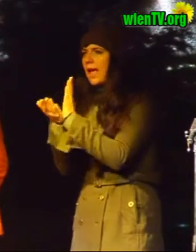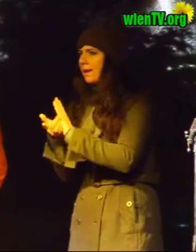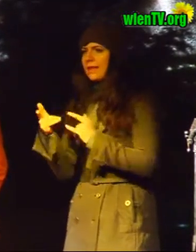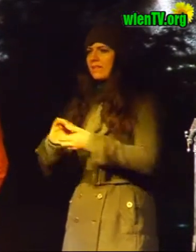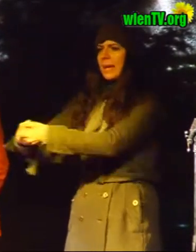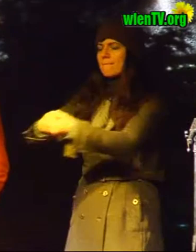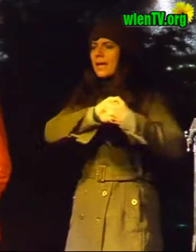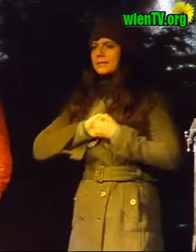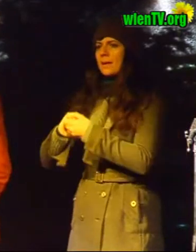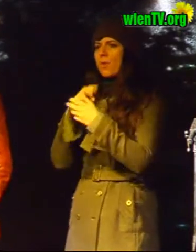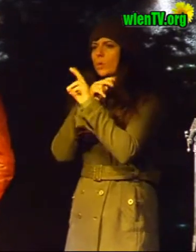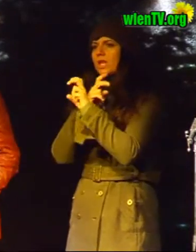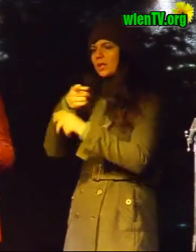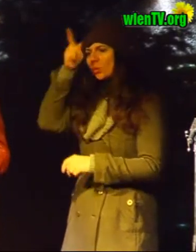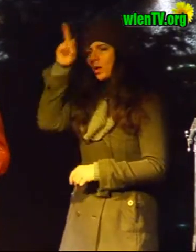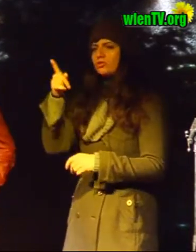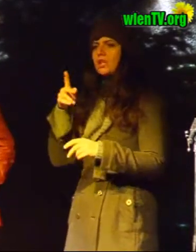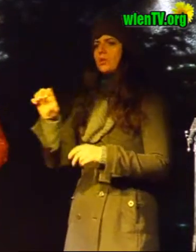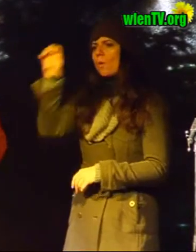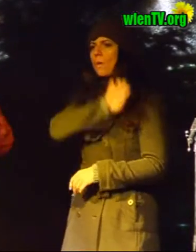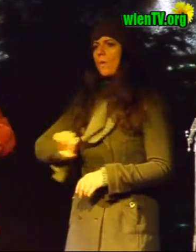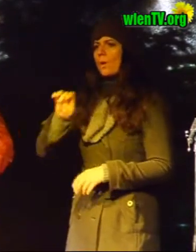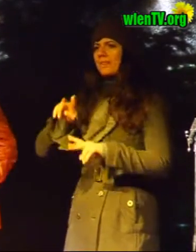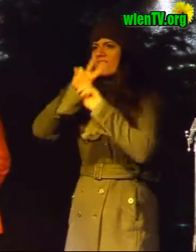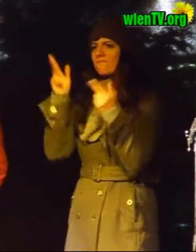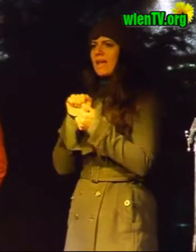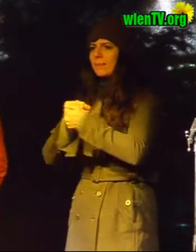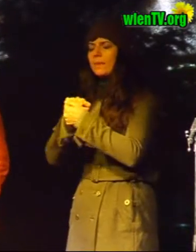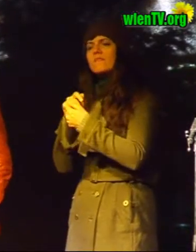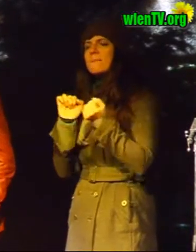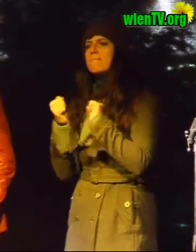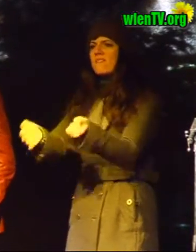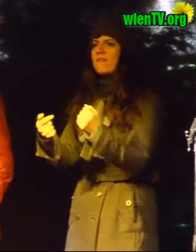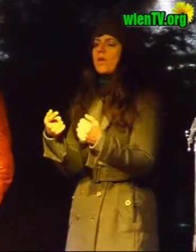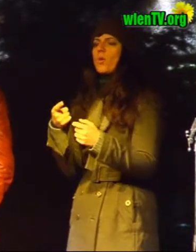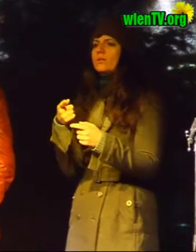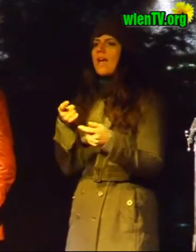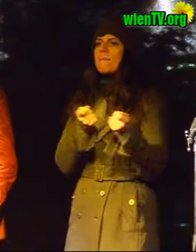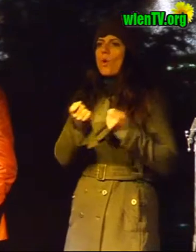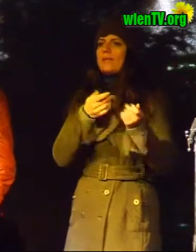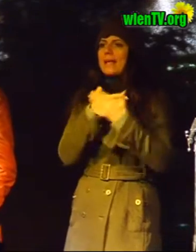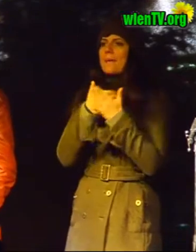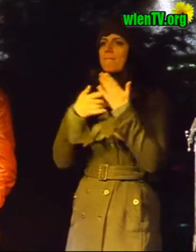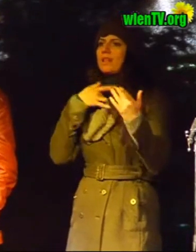Deutschland und in ganz Europa und bis zur ganzen Welt eine Bewegung, die die herrschende Bildungspolitik in Frage stellt.